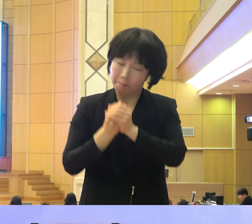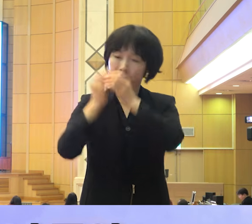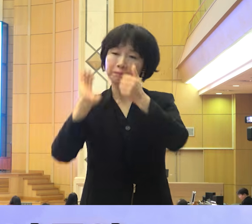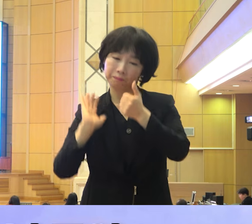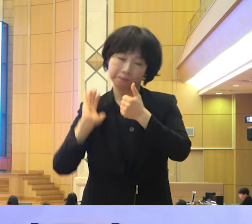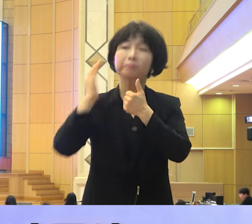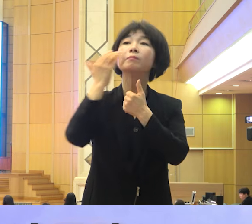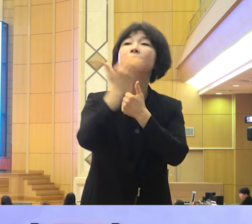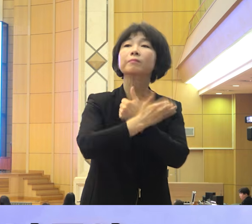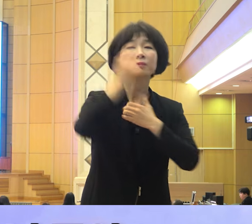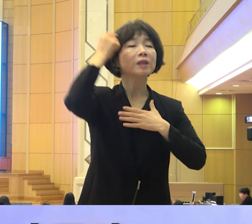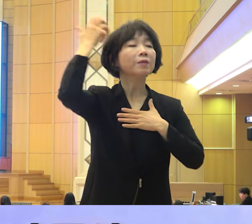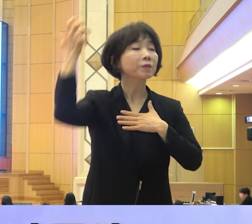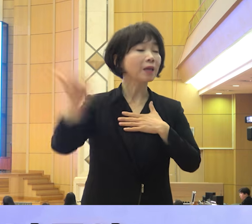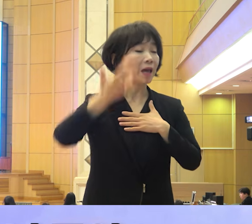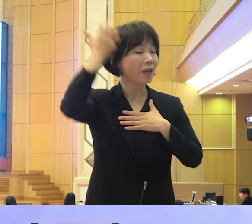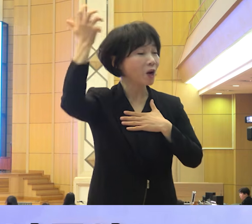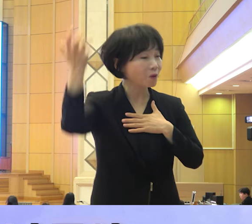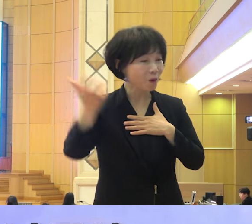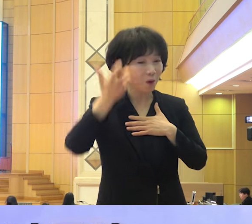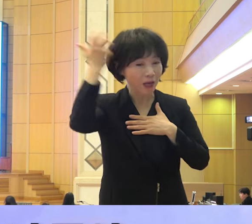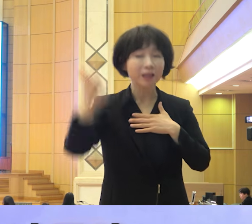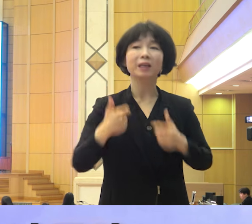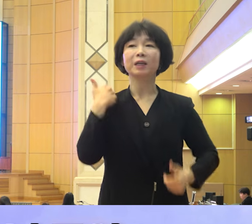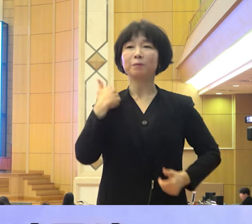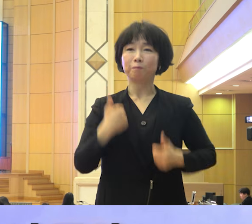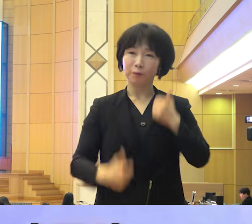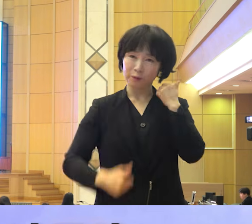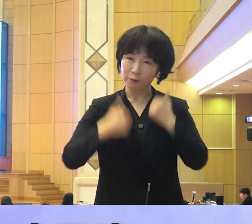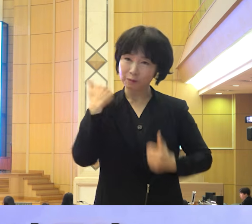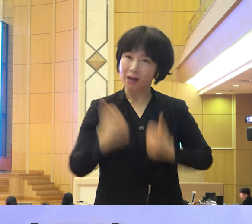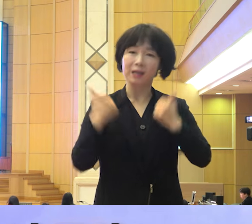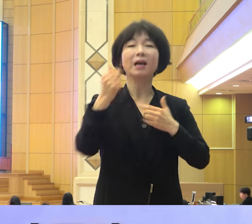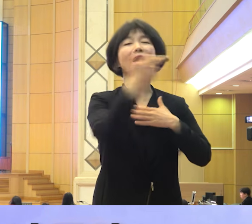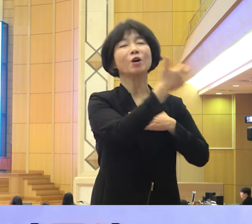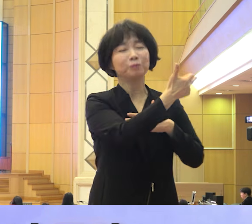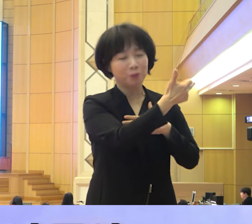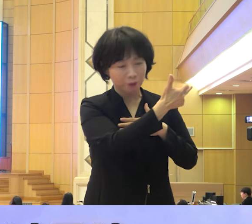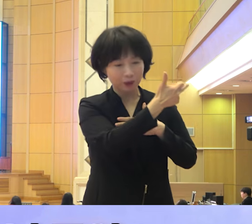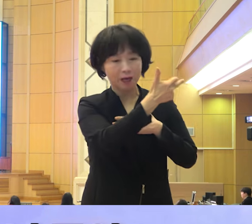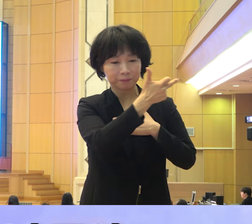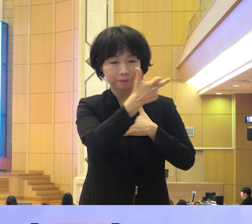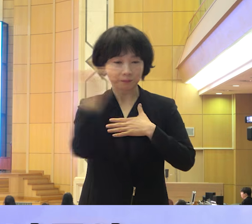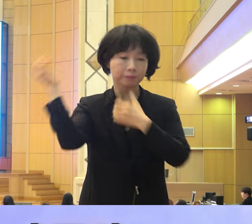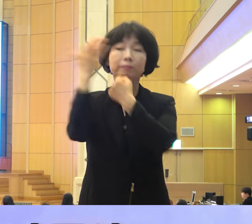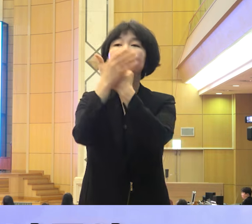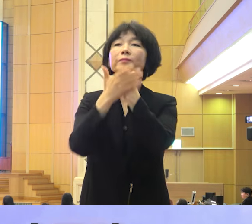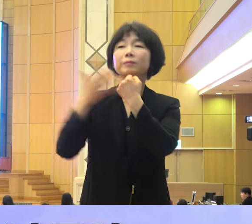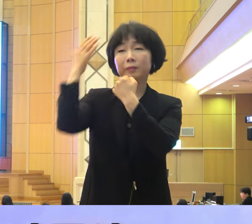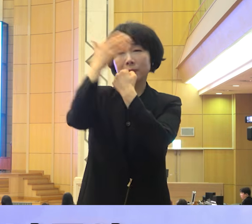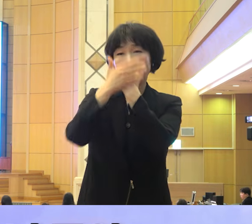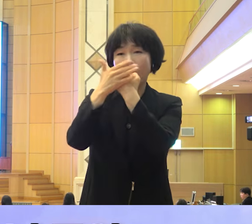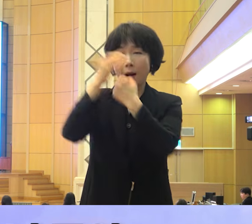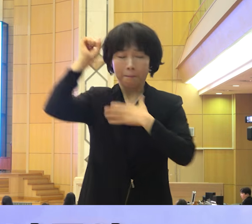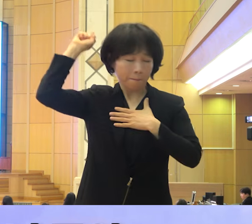온전히 쌓여서 내 영혼의 기쁨 한량없고 은혜의 소낙비